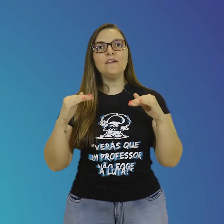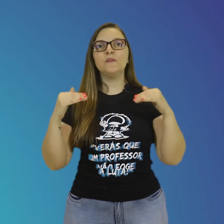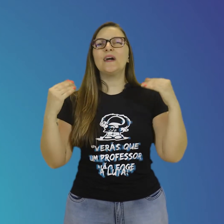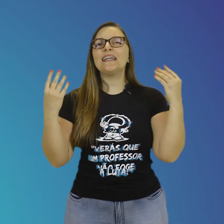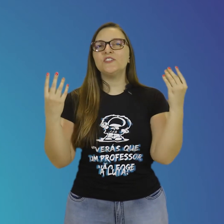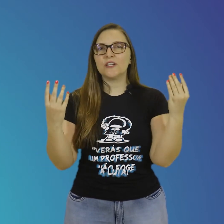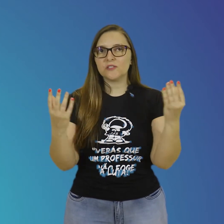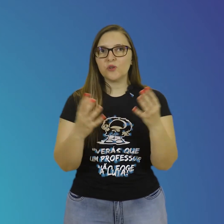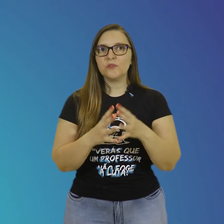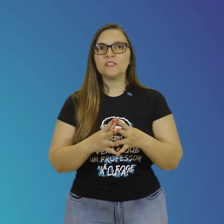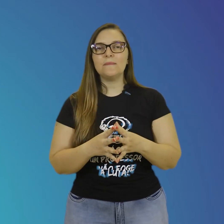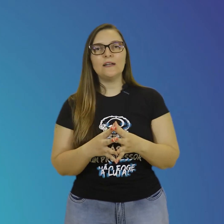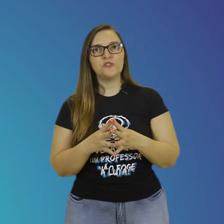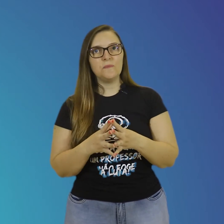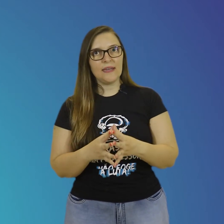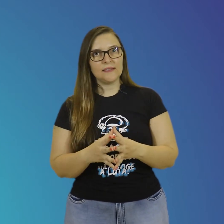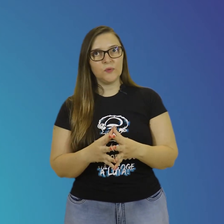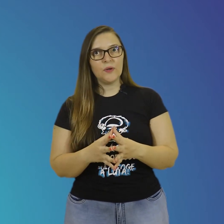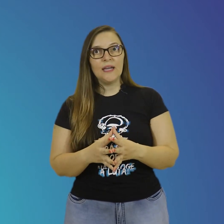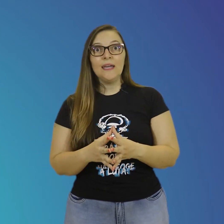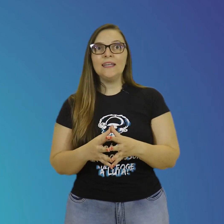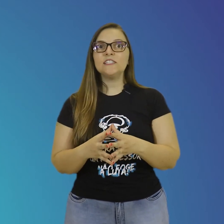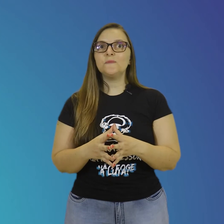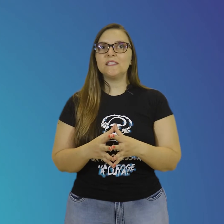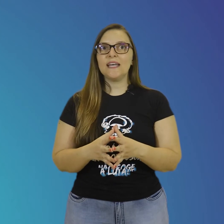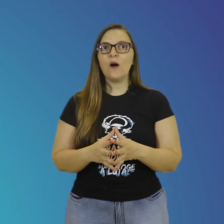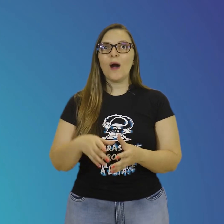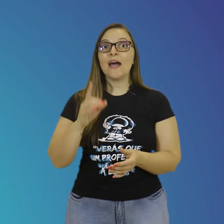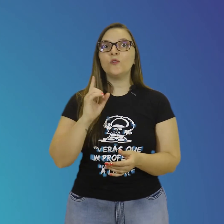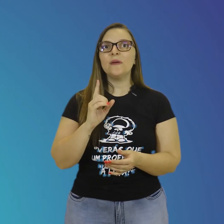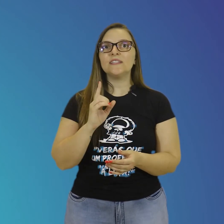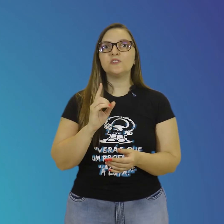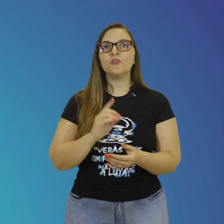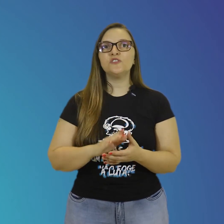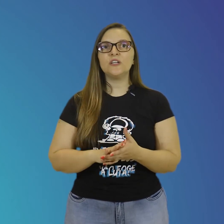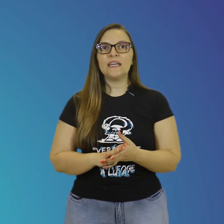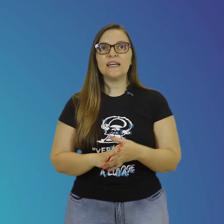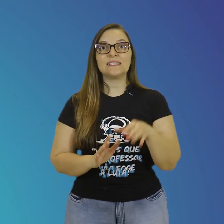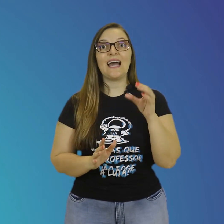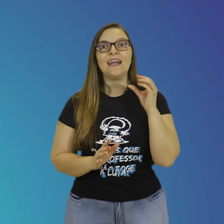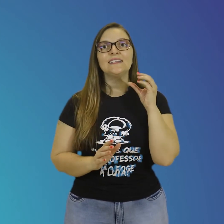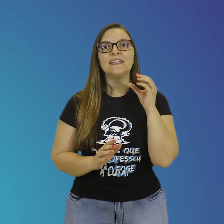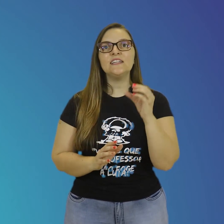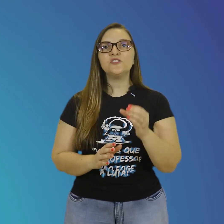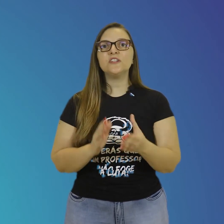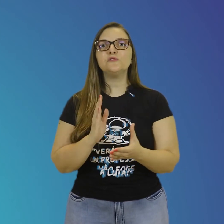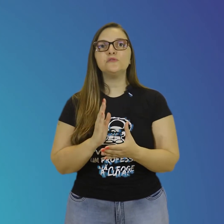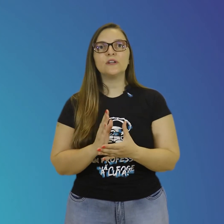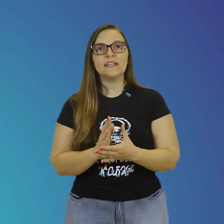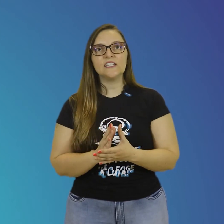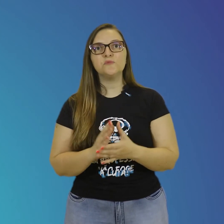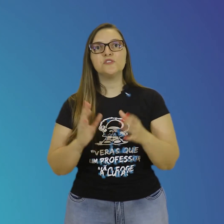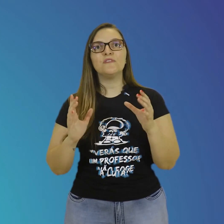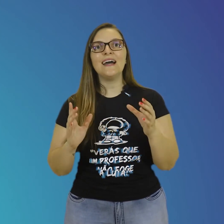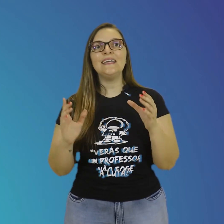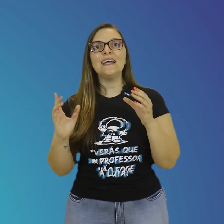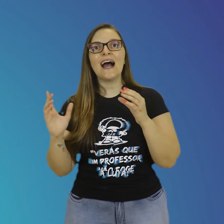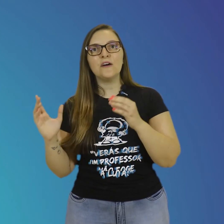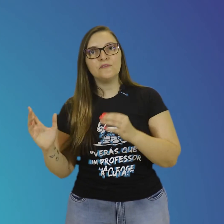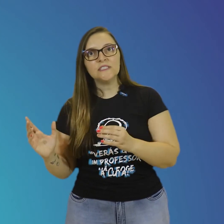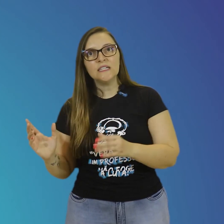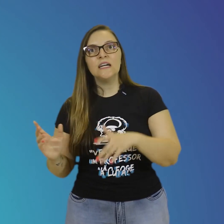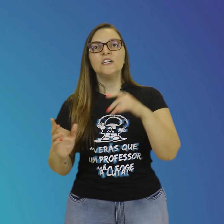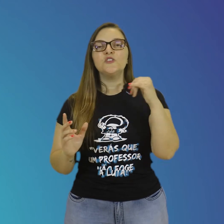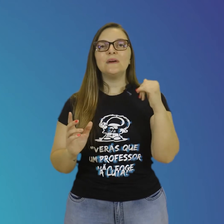ainda pairavam críticas sobre os trabalhos de Mendel, em especial, argumentações de que as características dos organismos